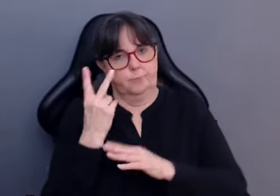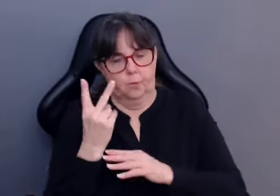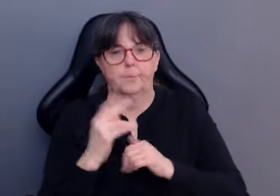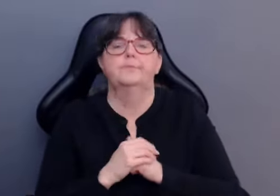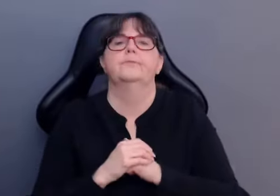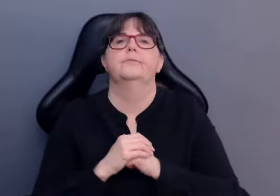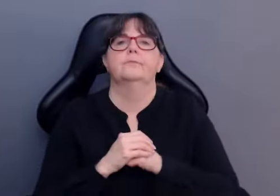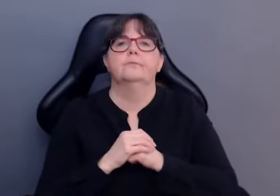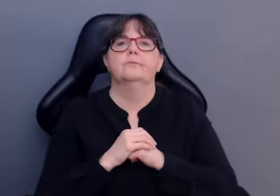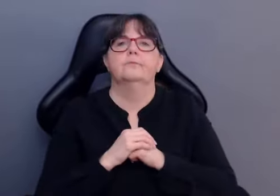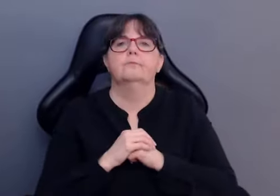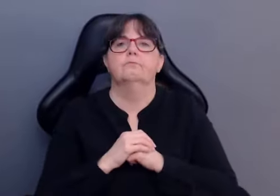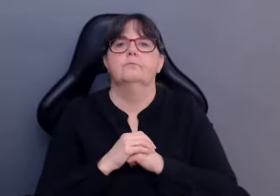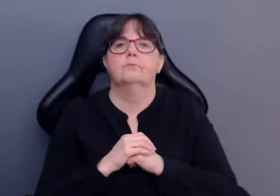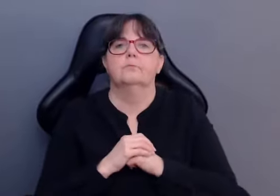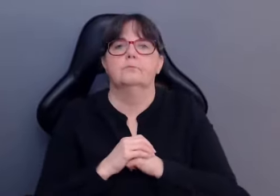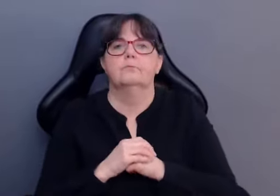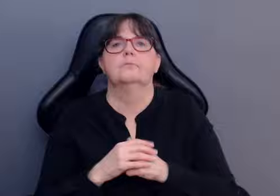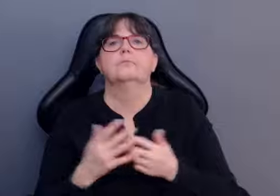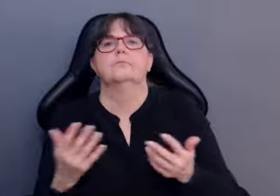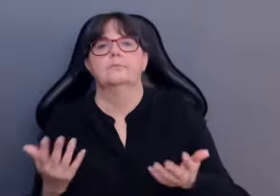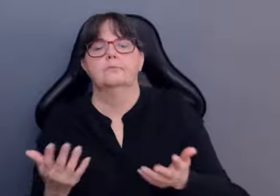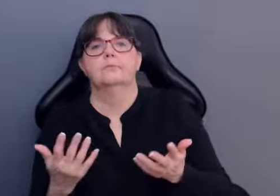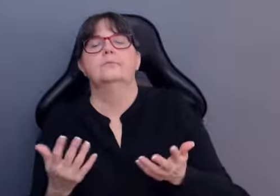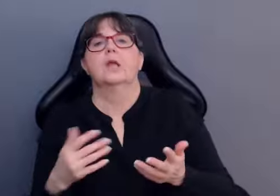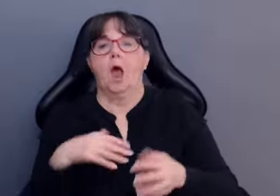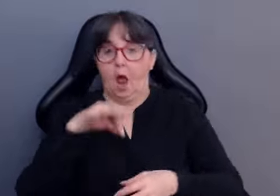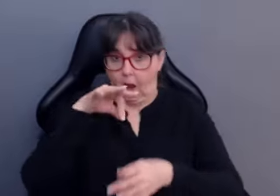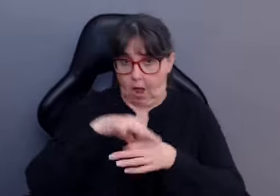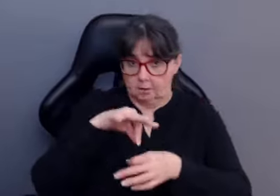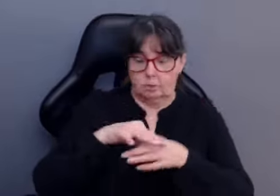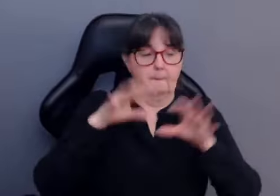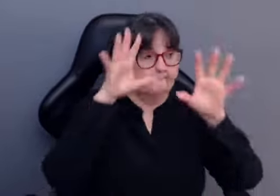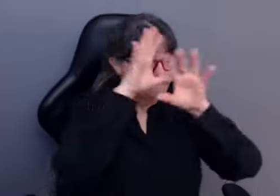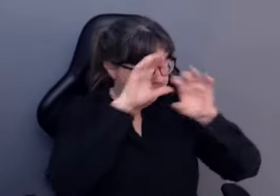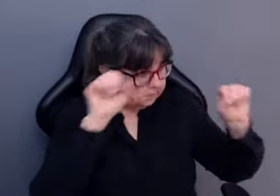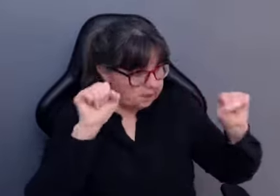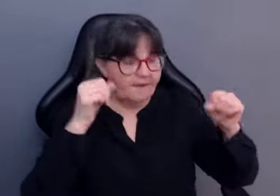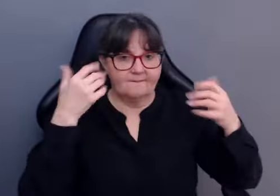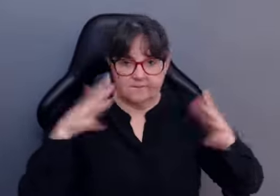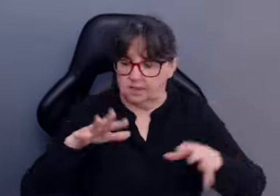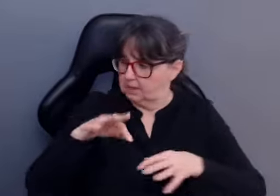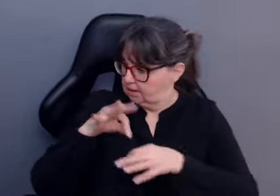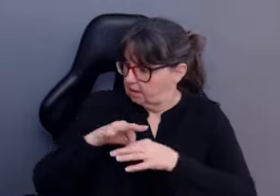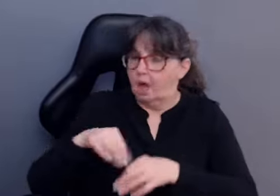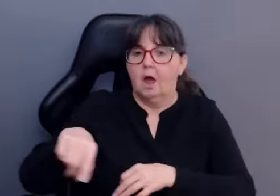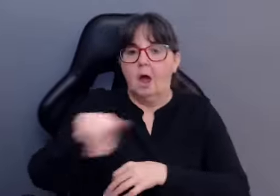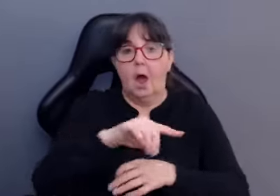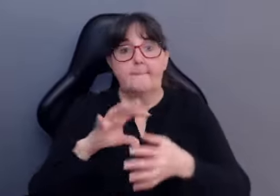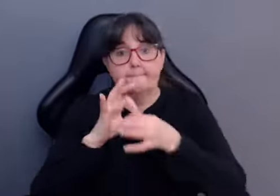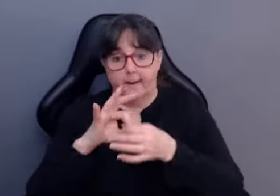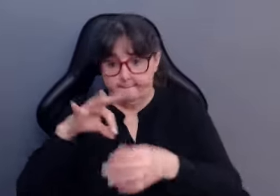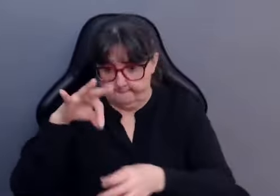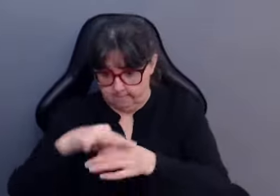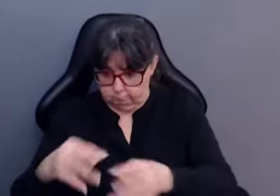À la suite de l'élection de la présidence et des administrateurs par l'Assemblée des membres, le